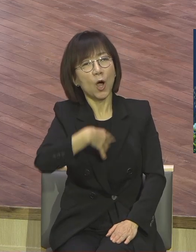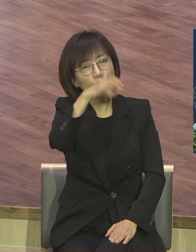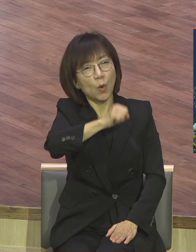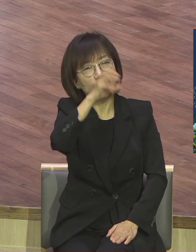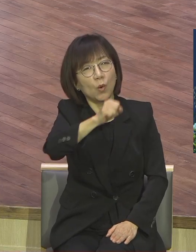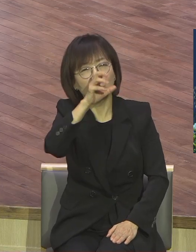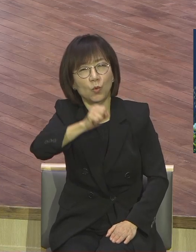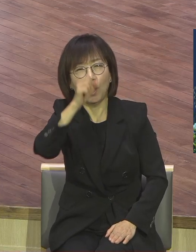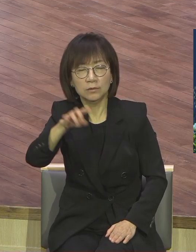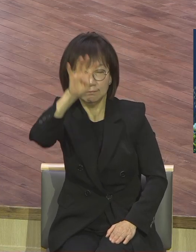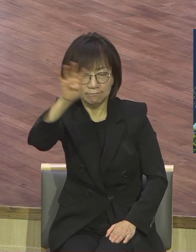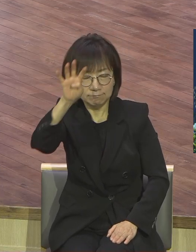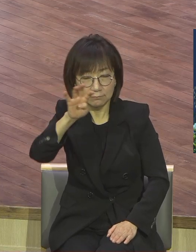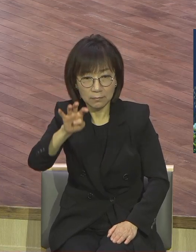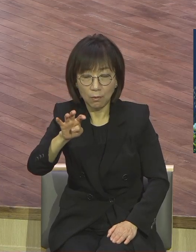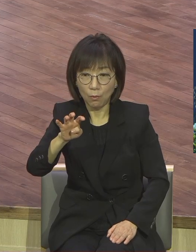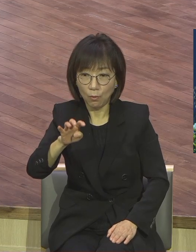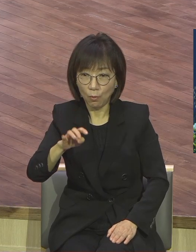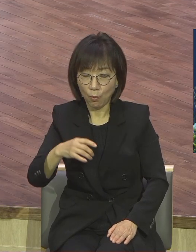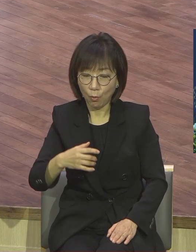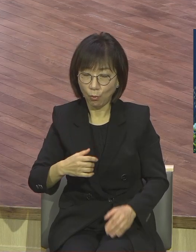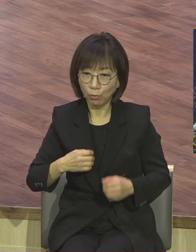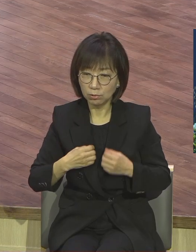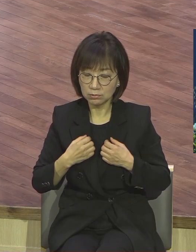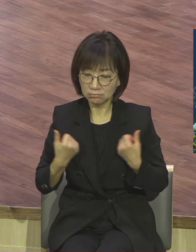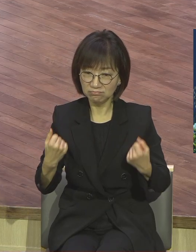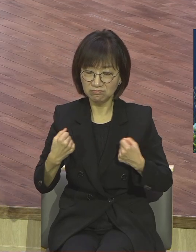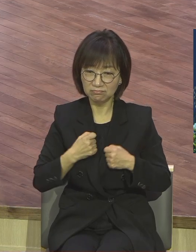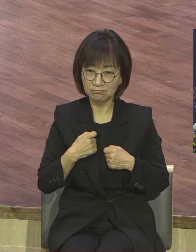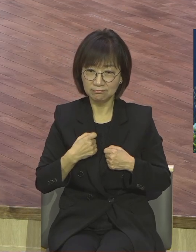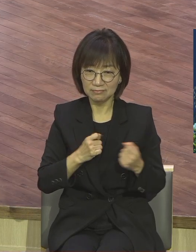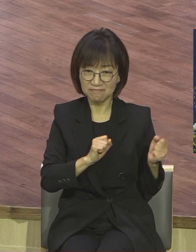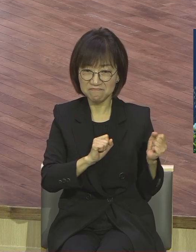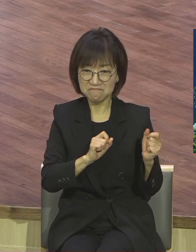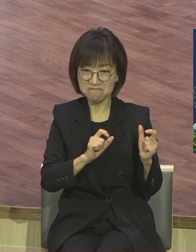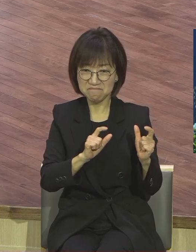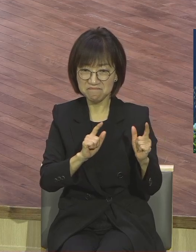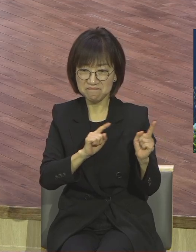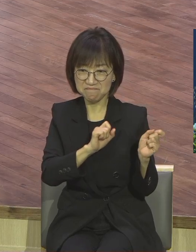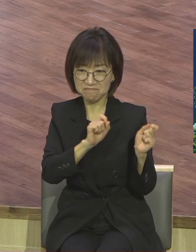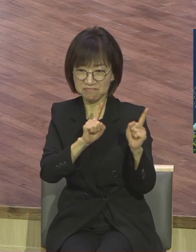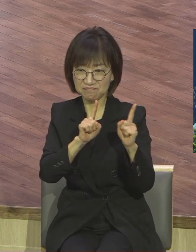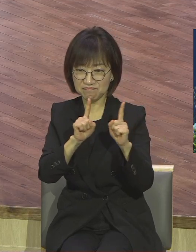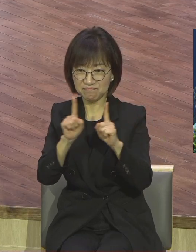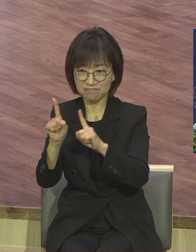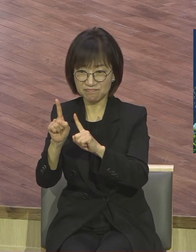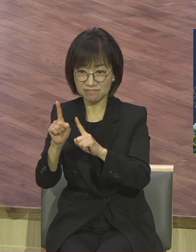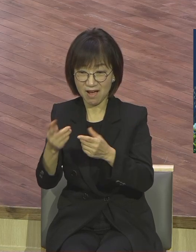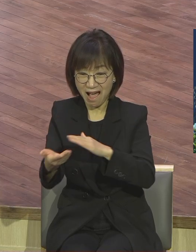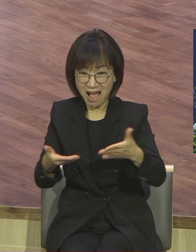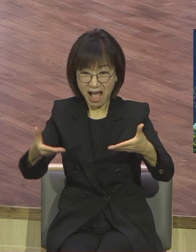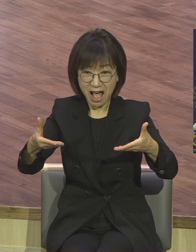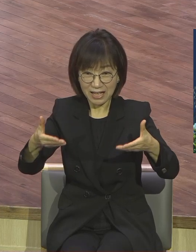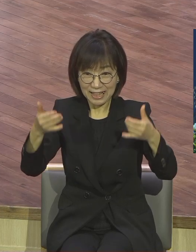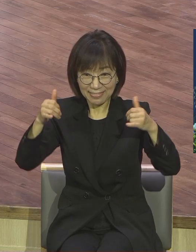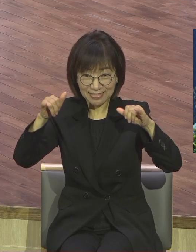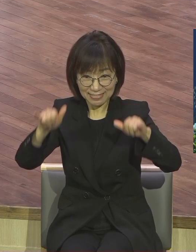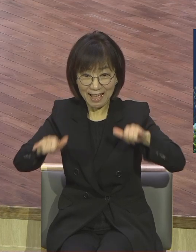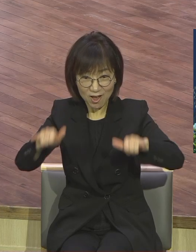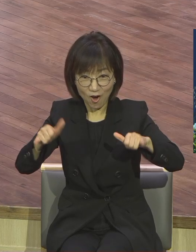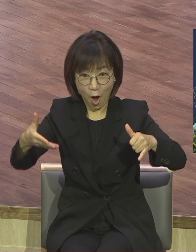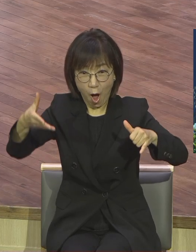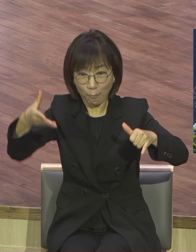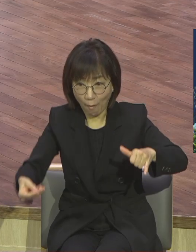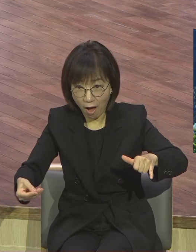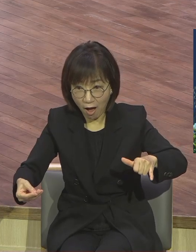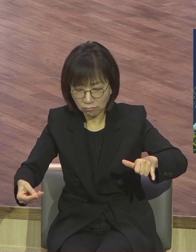정말로 자부심 타이어에 바람을 빵빵하게 들어가게 하는